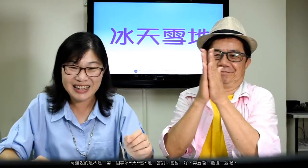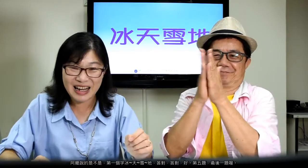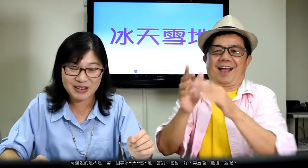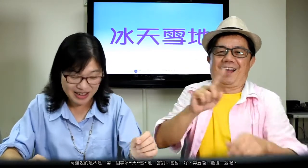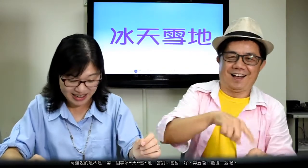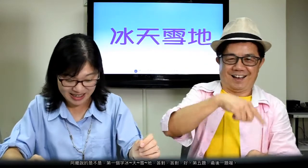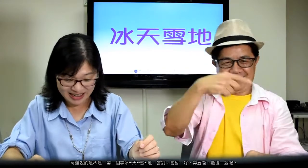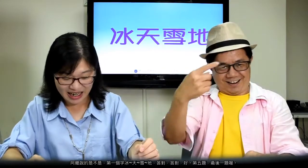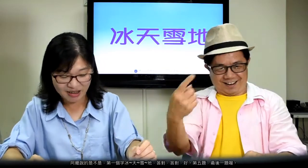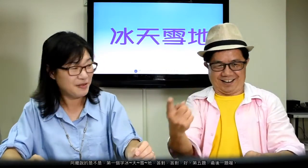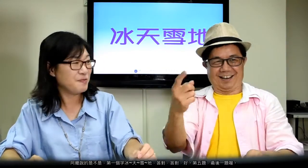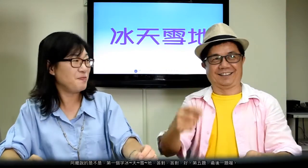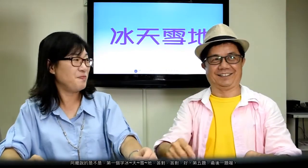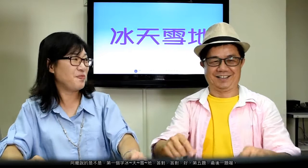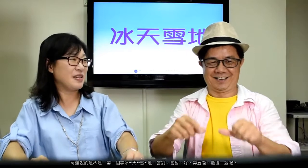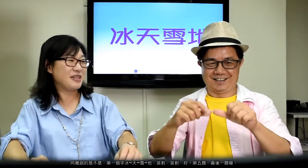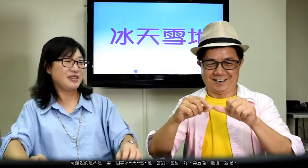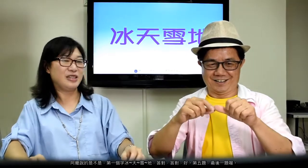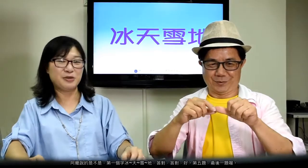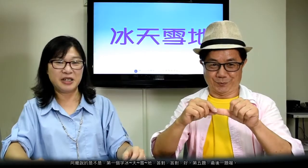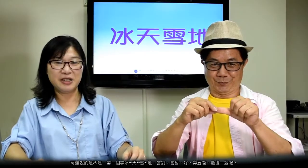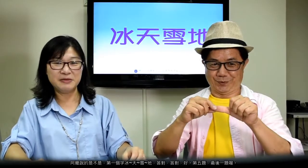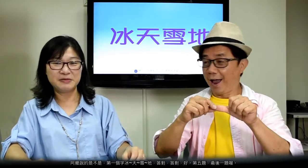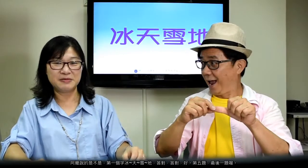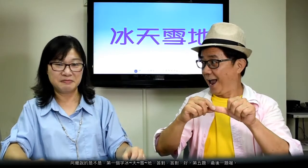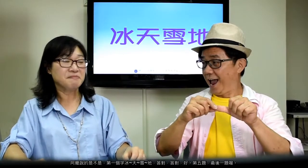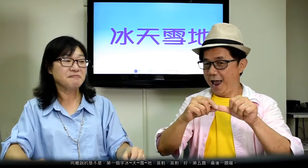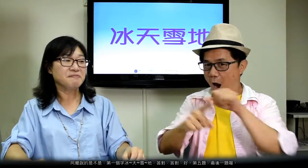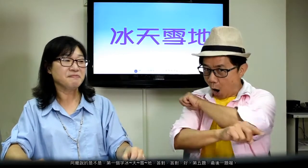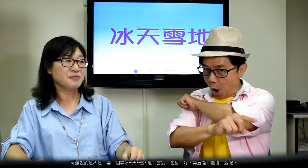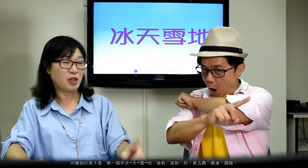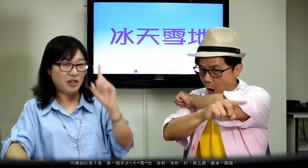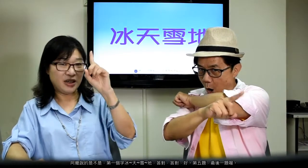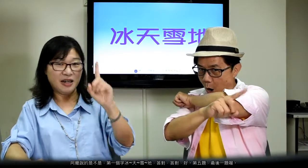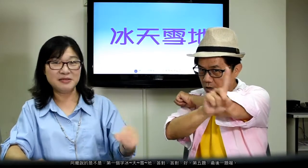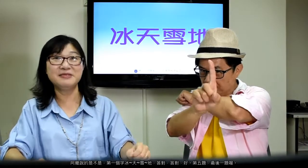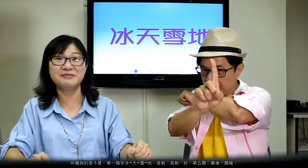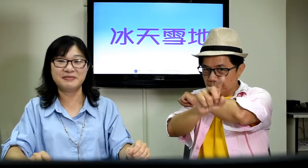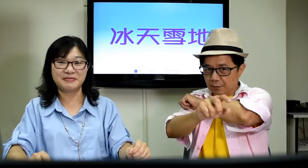答对，好。第五题，最后一题哦。